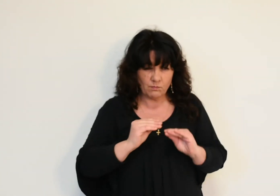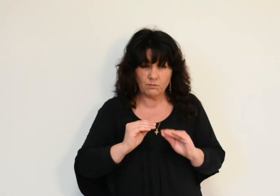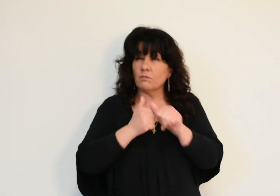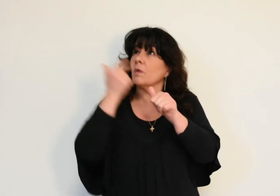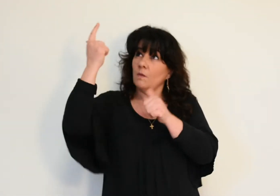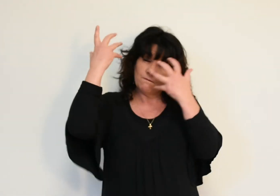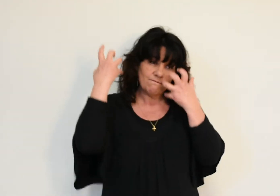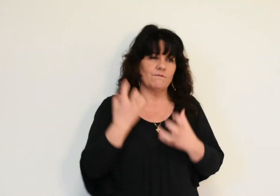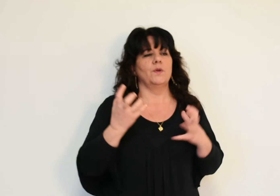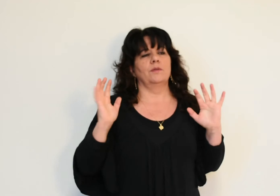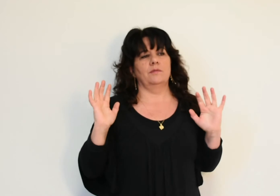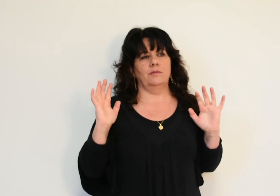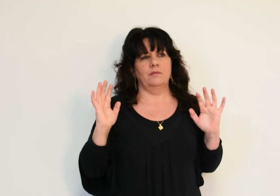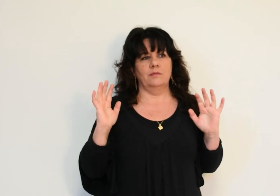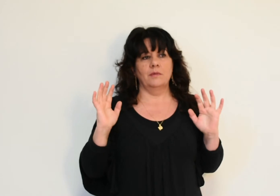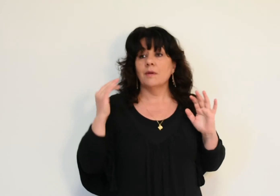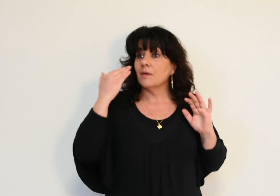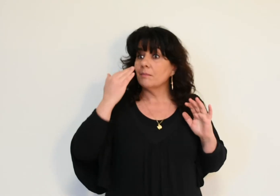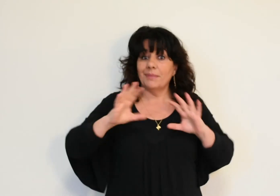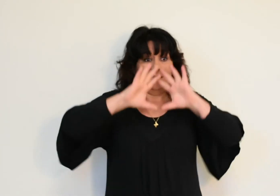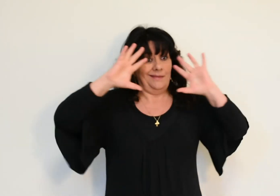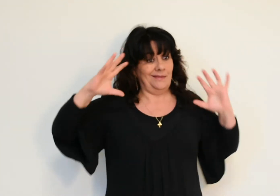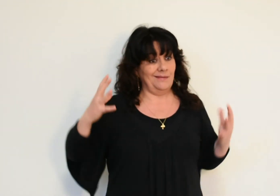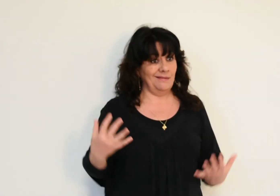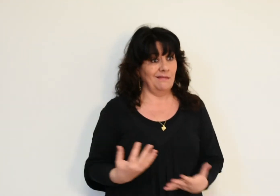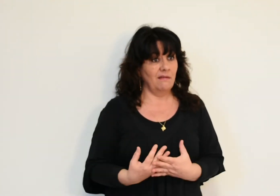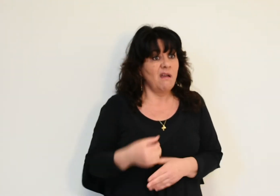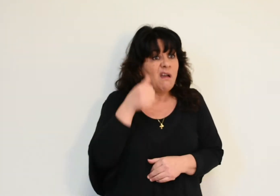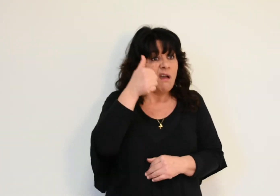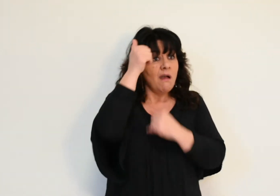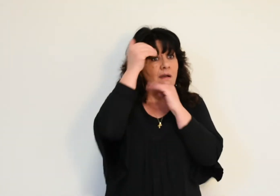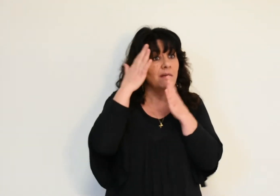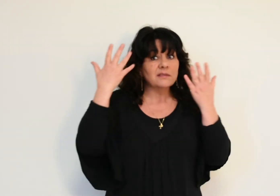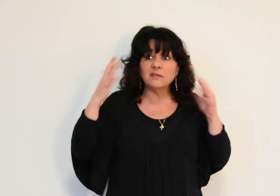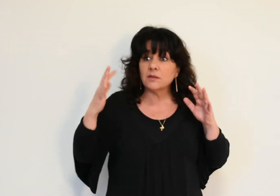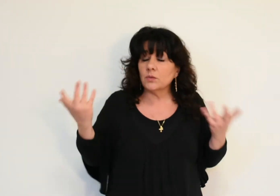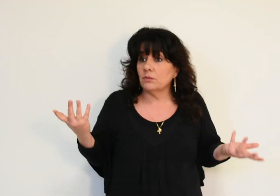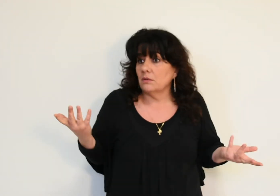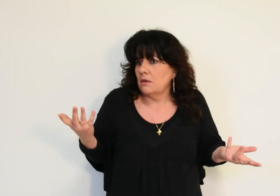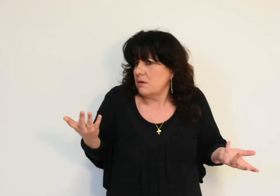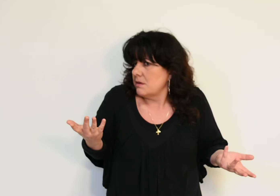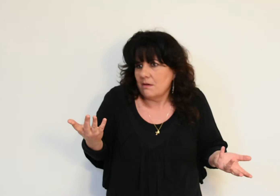S'il n'y avait en tout qu'un seul membre, comment cela ferait-il un